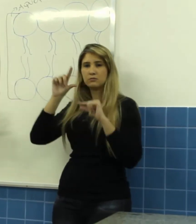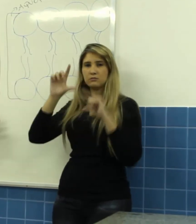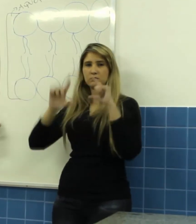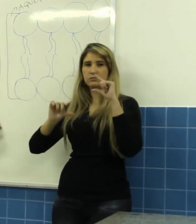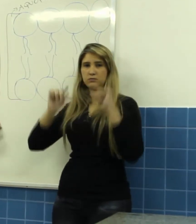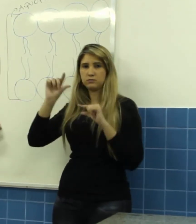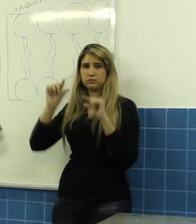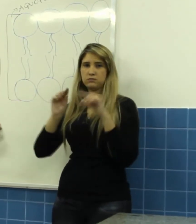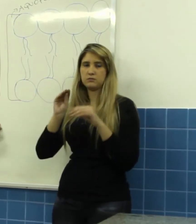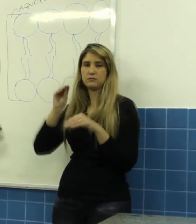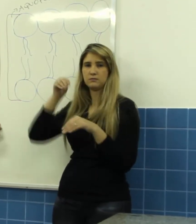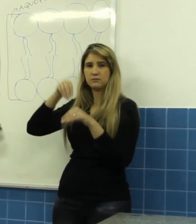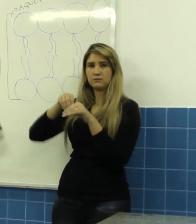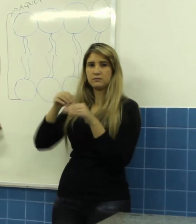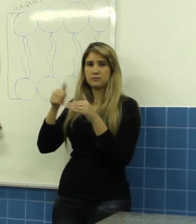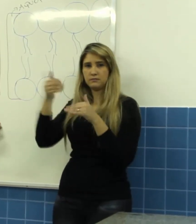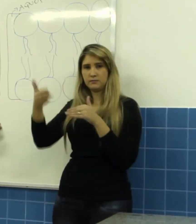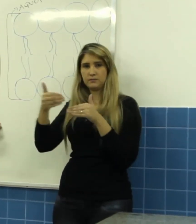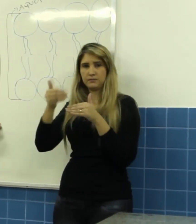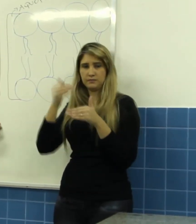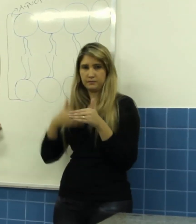dois compartimentos.